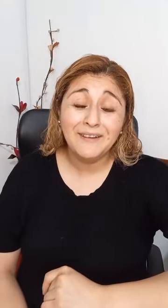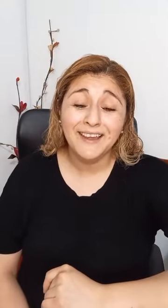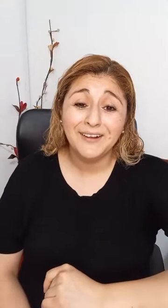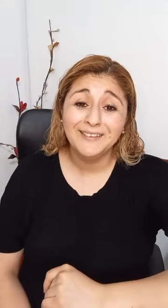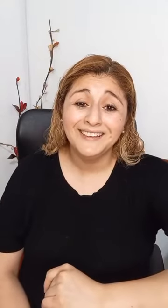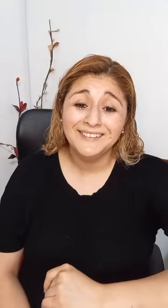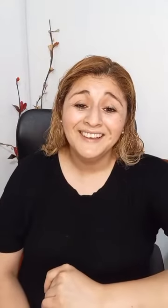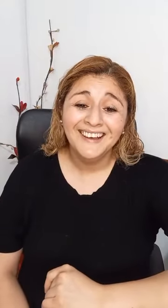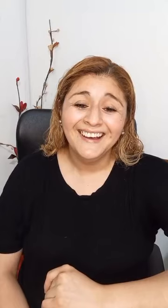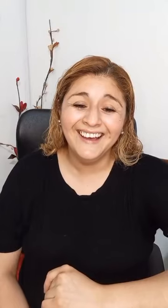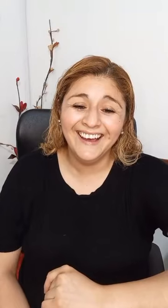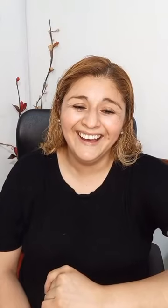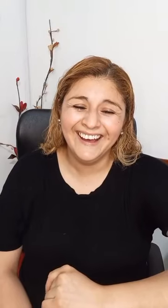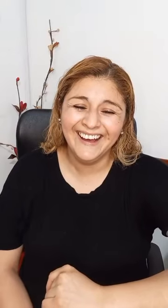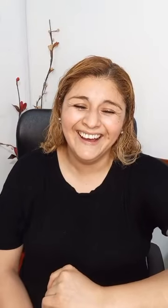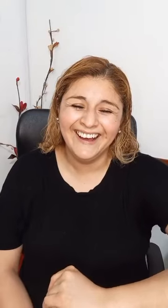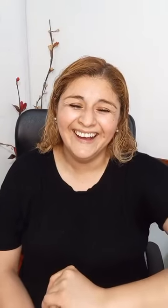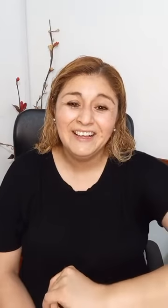aparejada varias cosas.